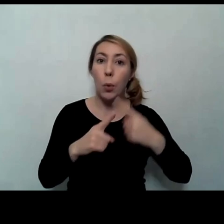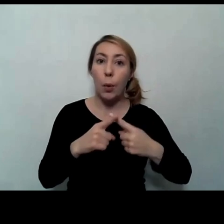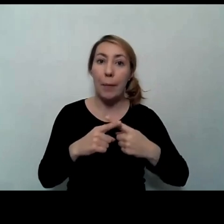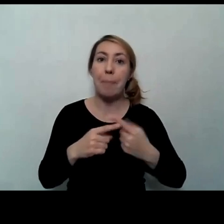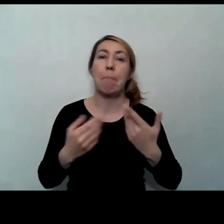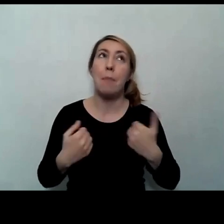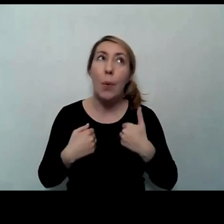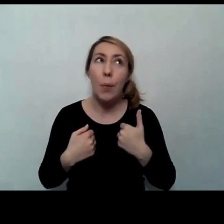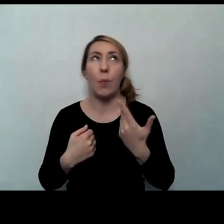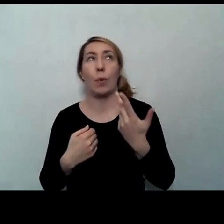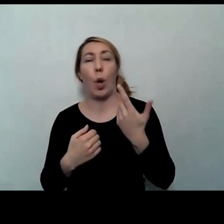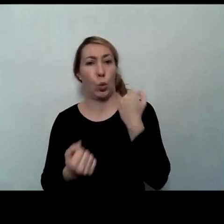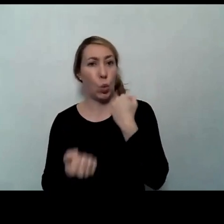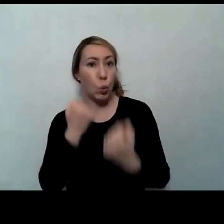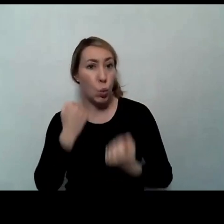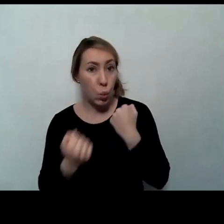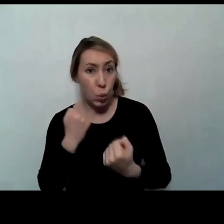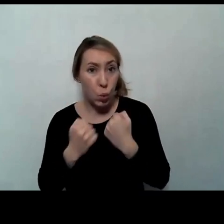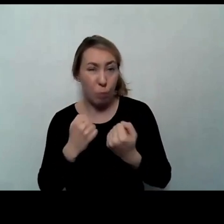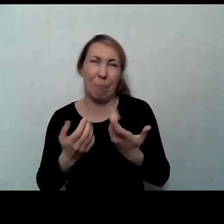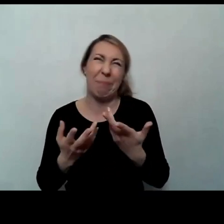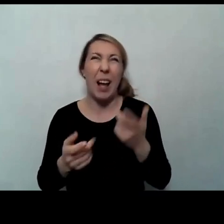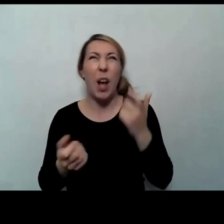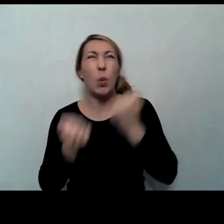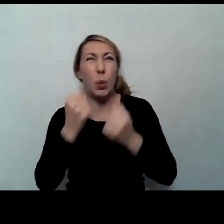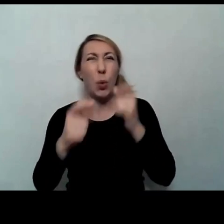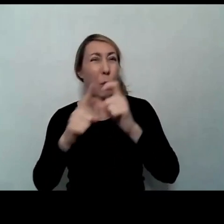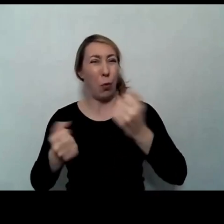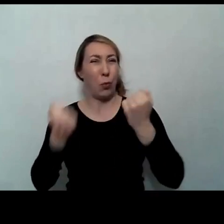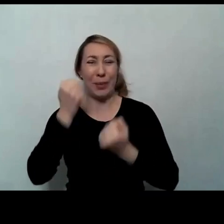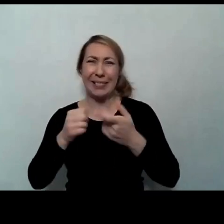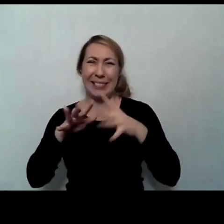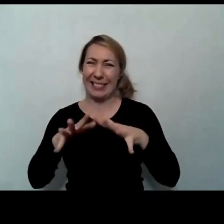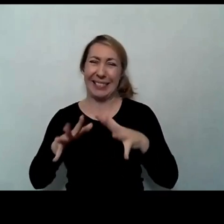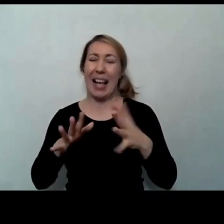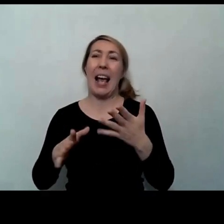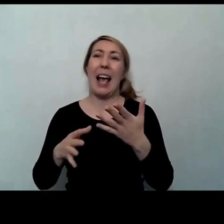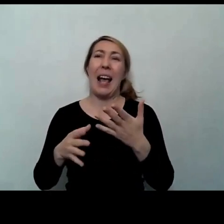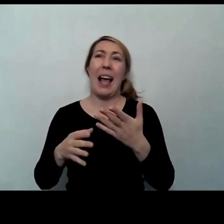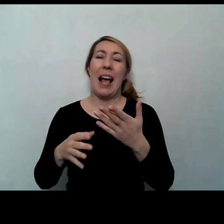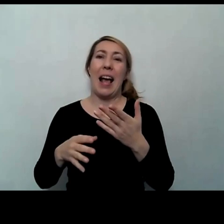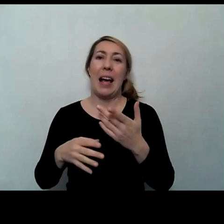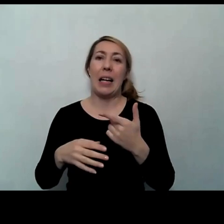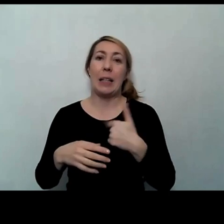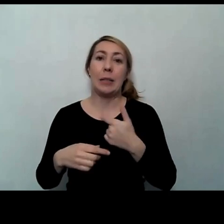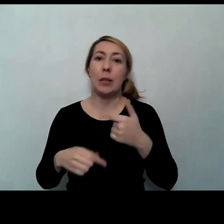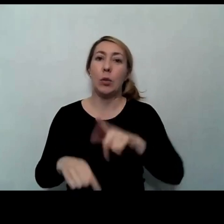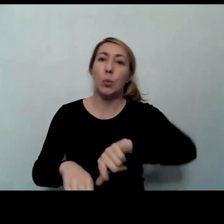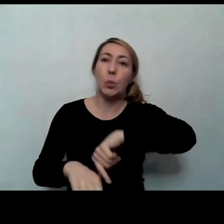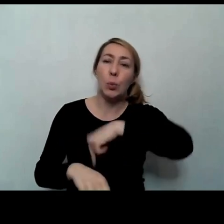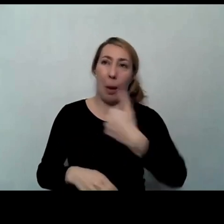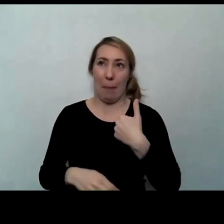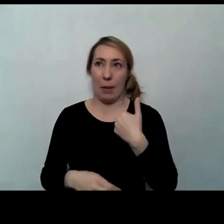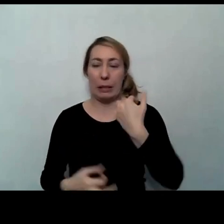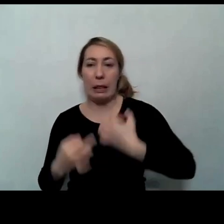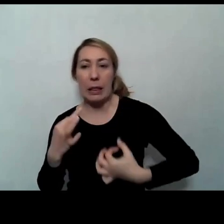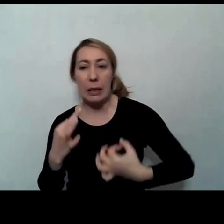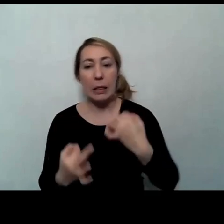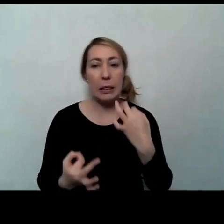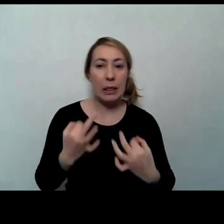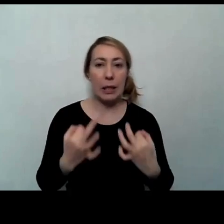przysporzyła trudności, chociaż może trudność to za duże słowo, ale musieliśmy się dłużej też zastanowić nad